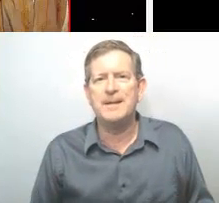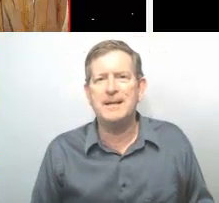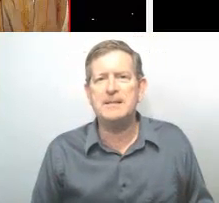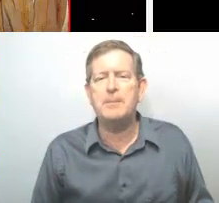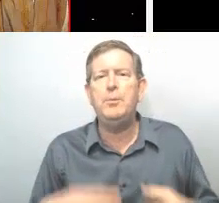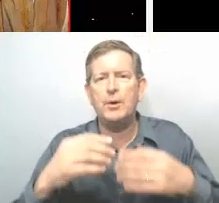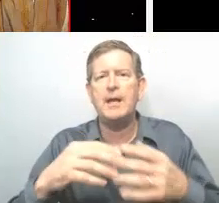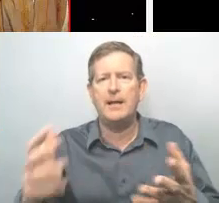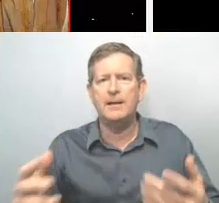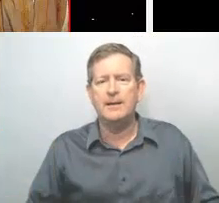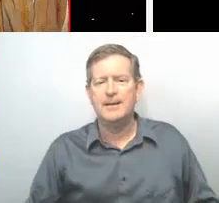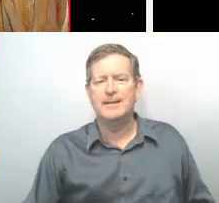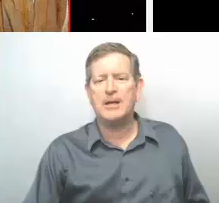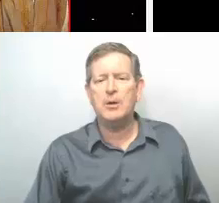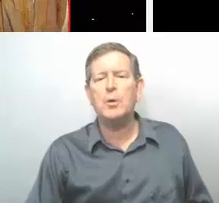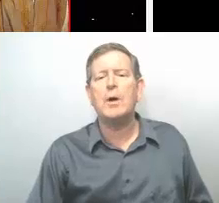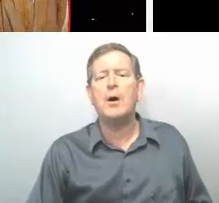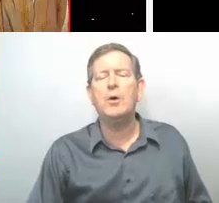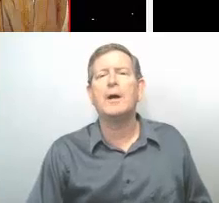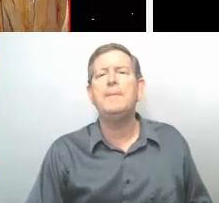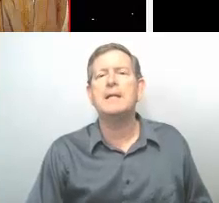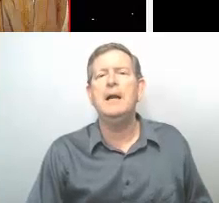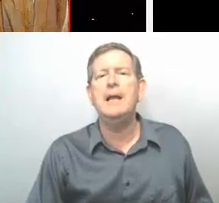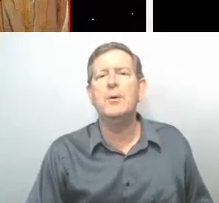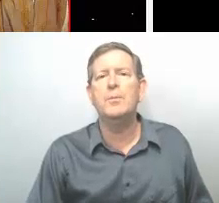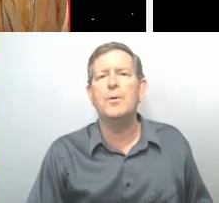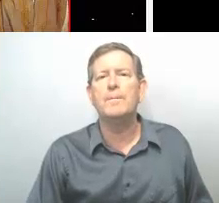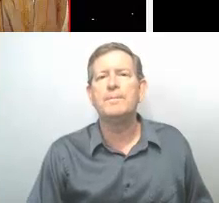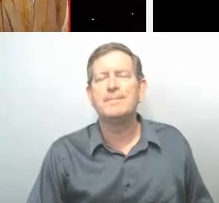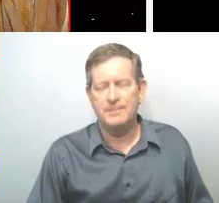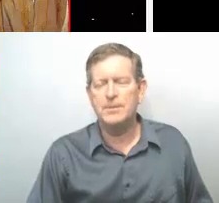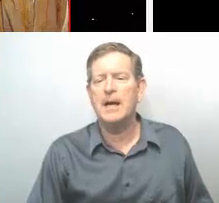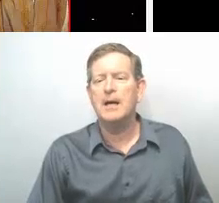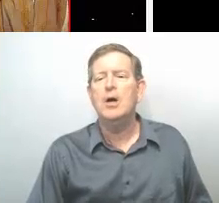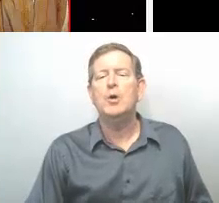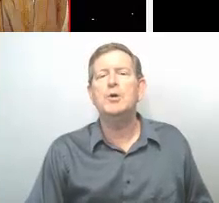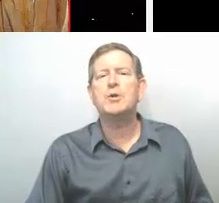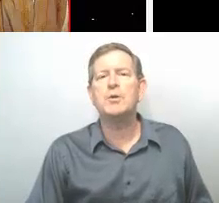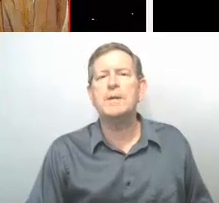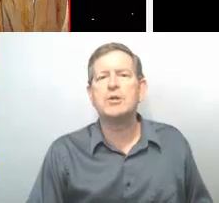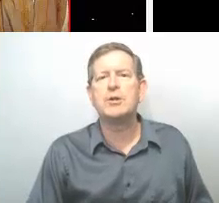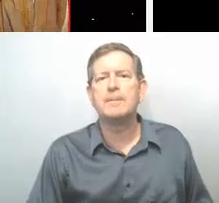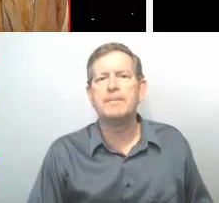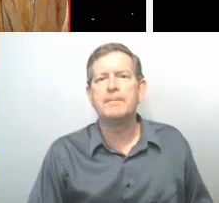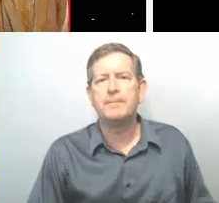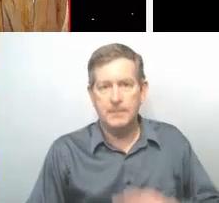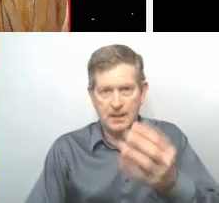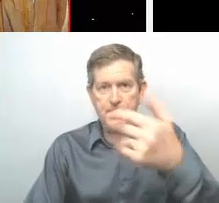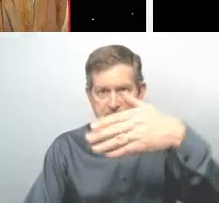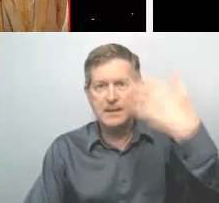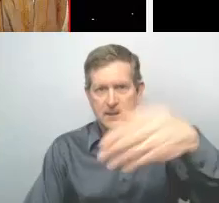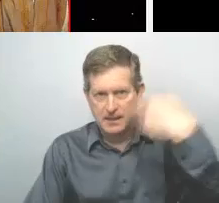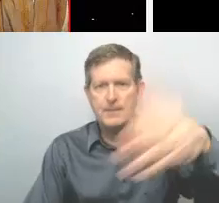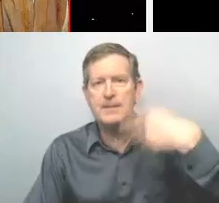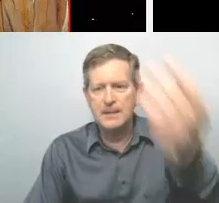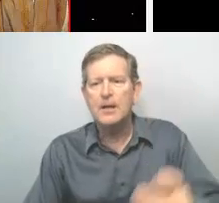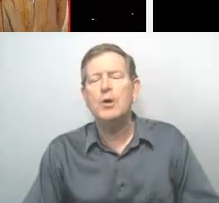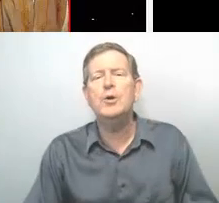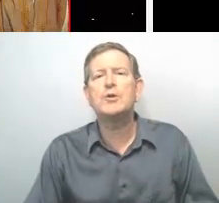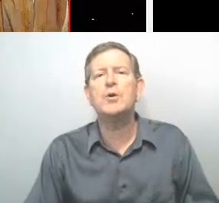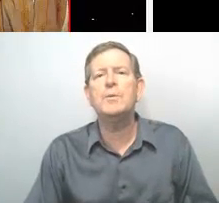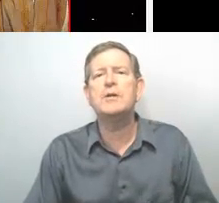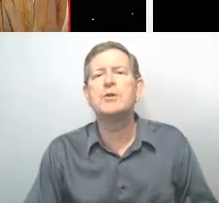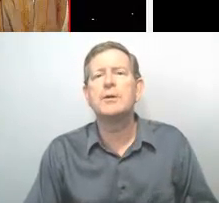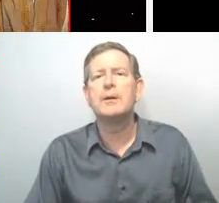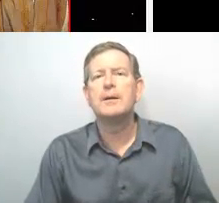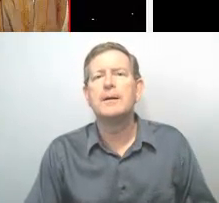bonbons. Hein, c'est pluriel. D'accord? Donc, encore, répétez. Les bonbons. Bien. Le sandwich. Répétez.